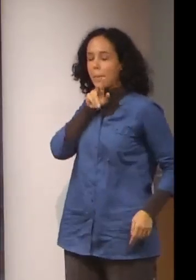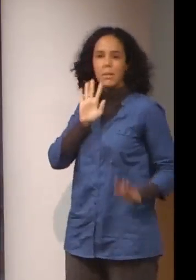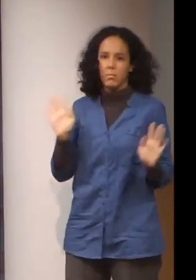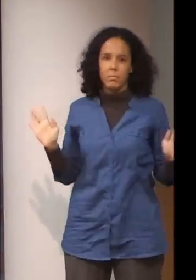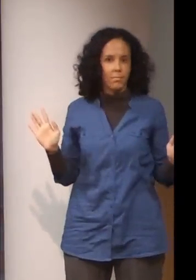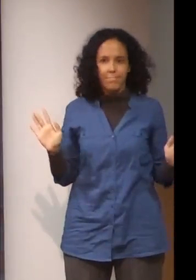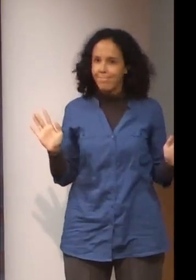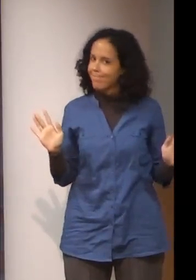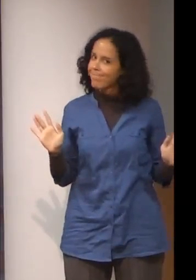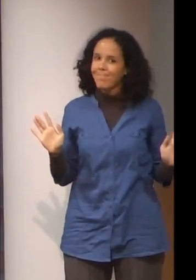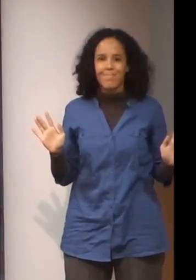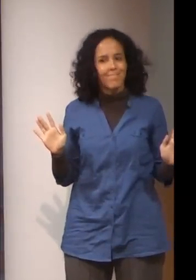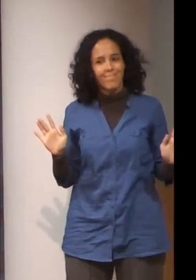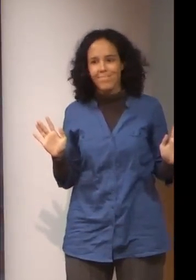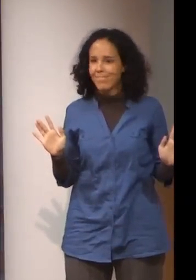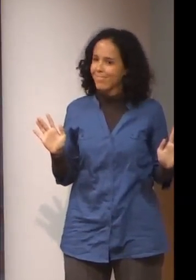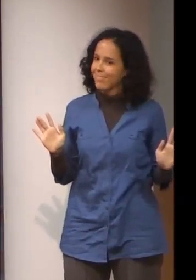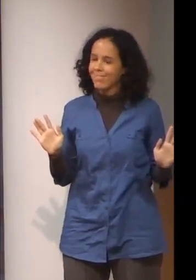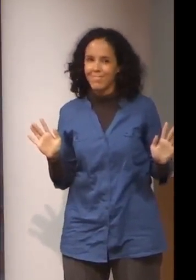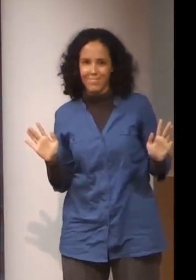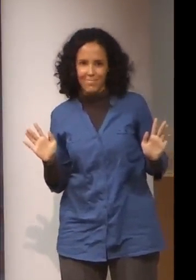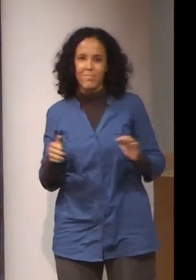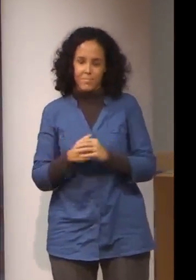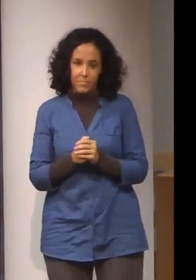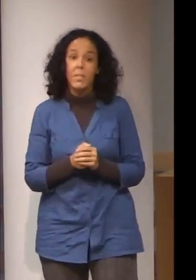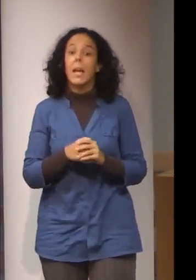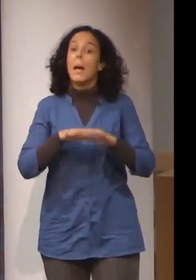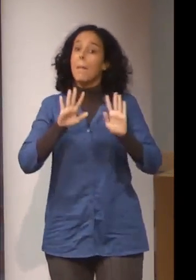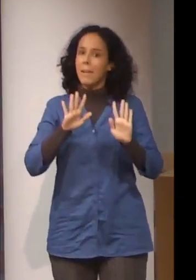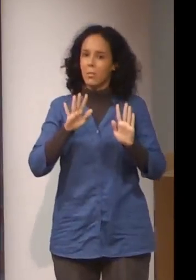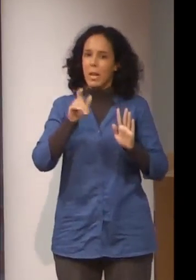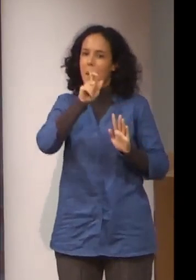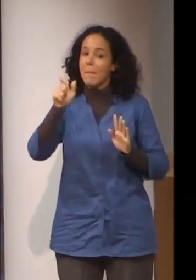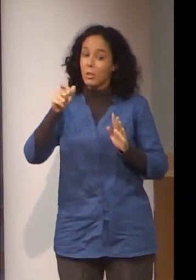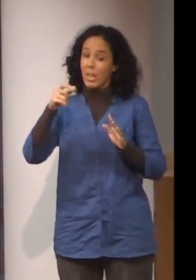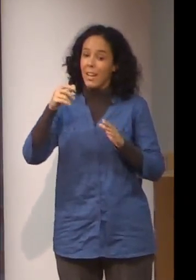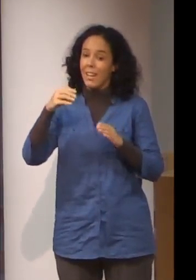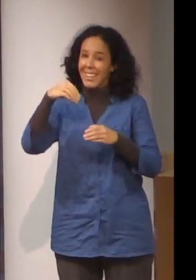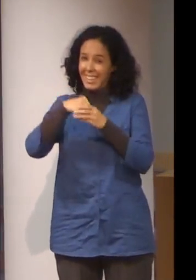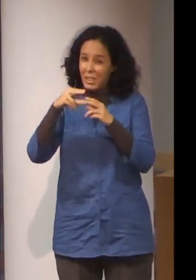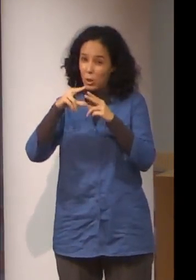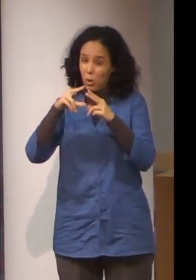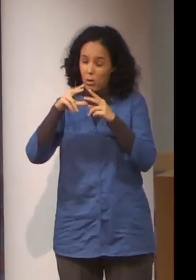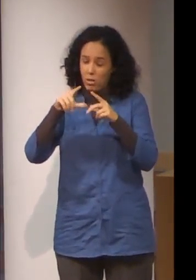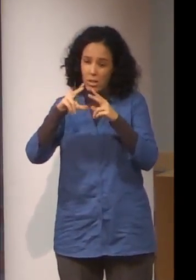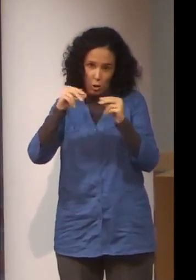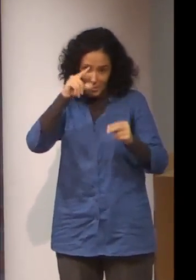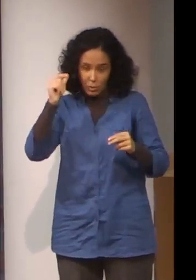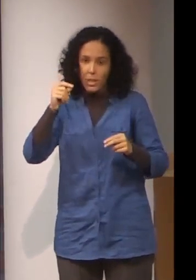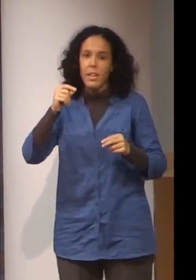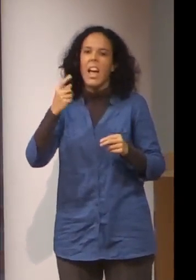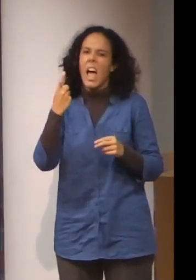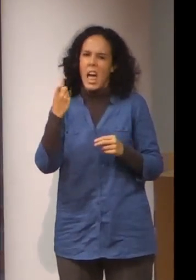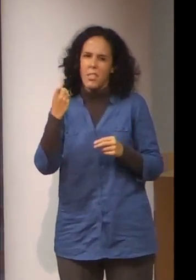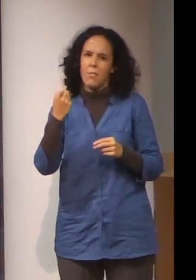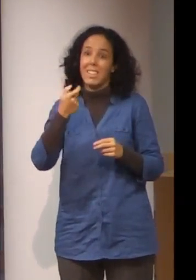oralmente por teléfono o por videoconferencia, no es correcto. Es cierto